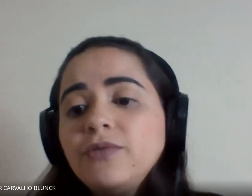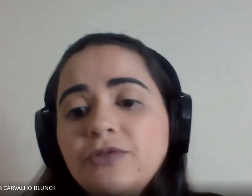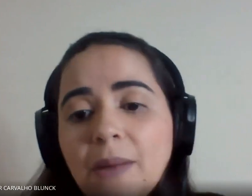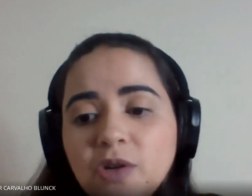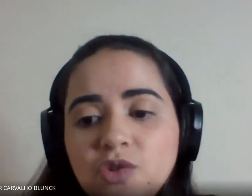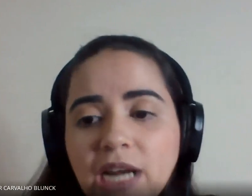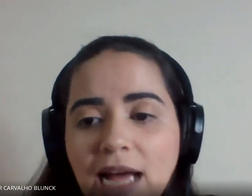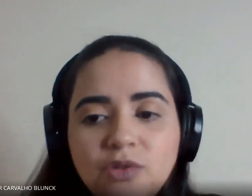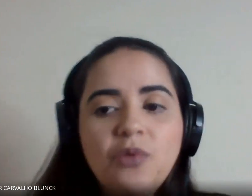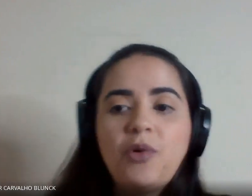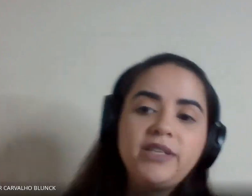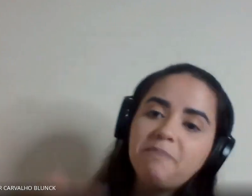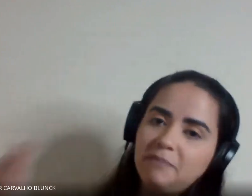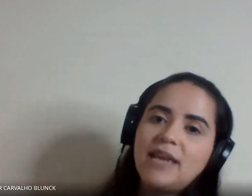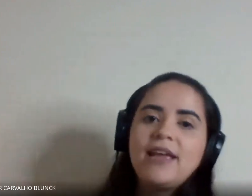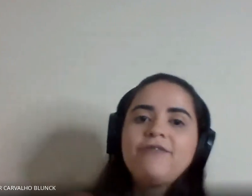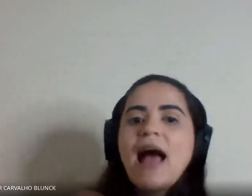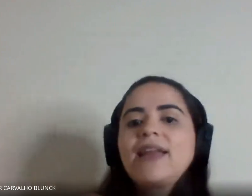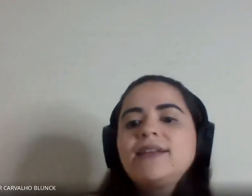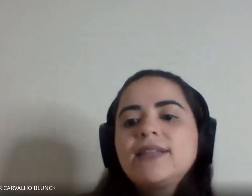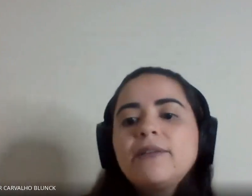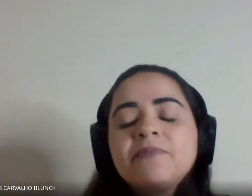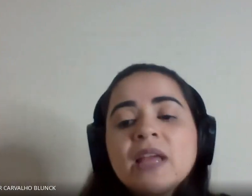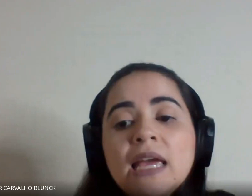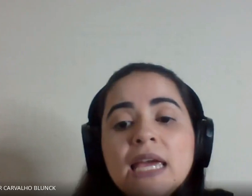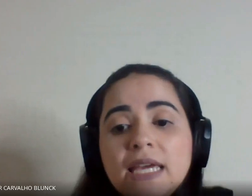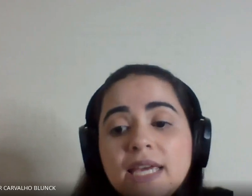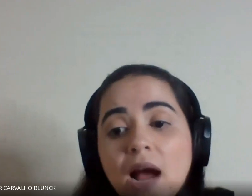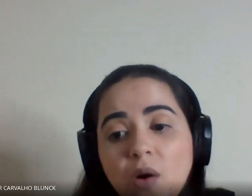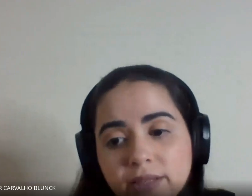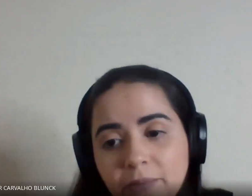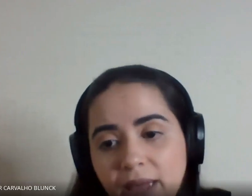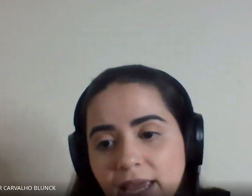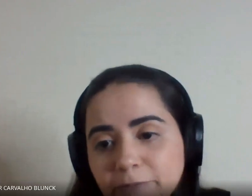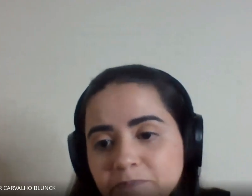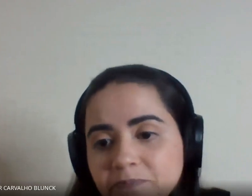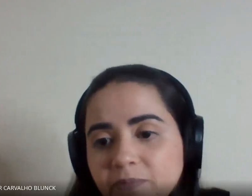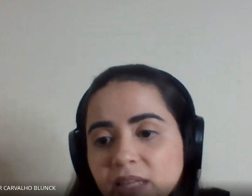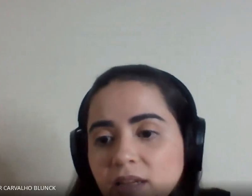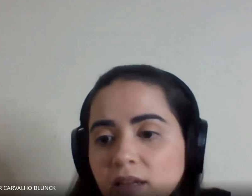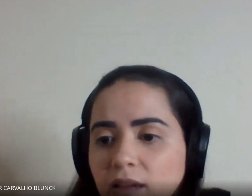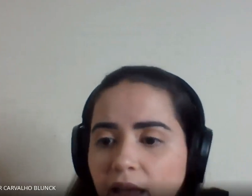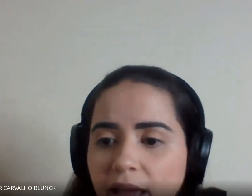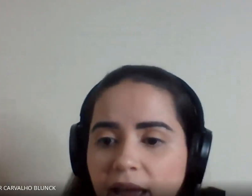vocês não vão ficar prejudicados, só não podem perder várias, né? E agora também,